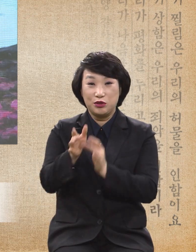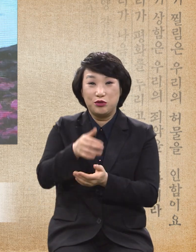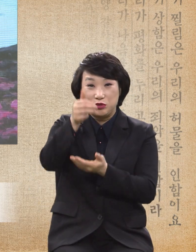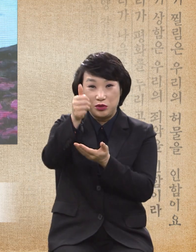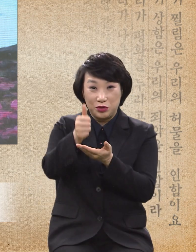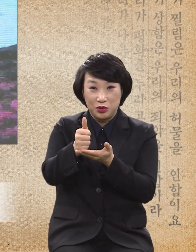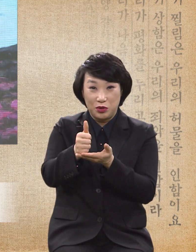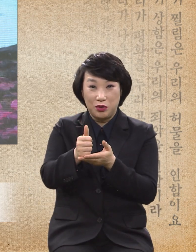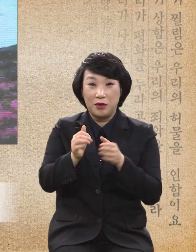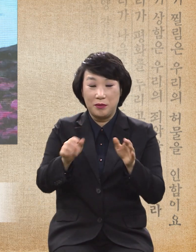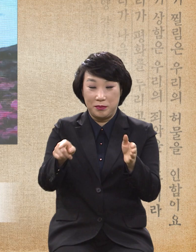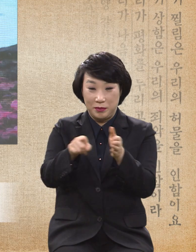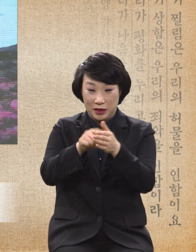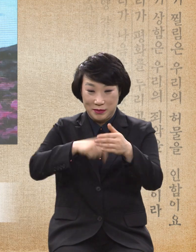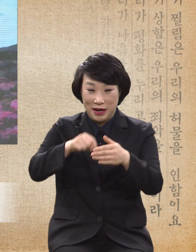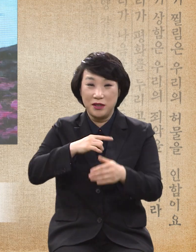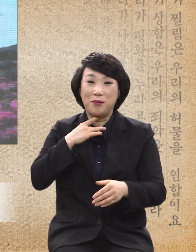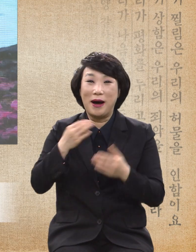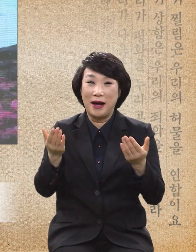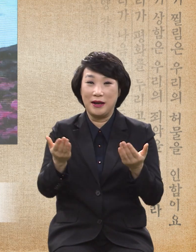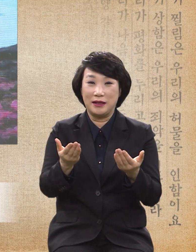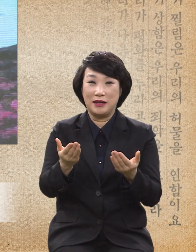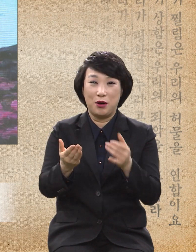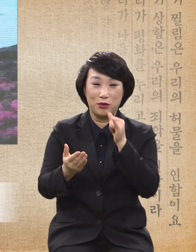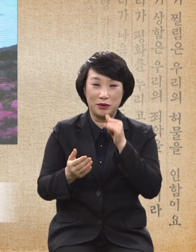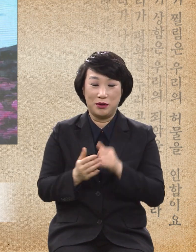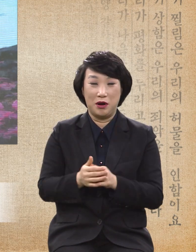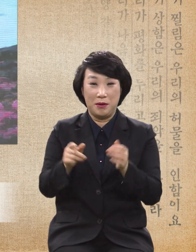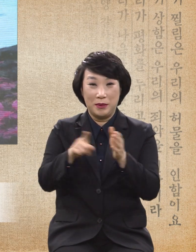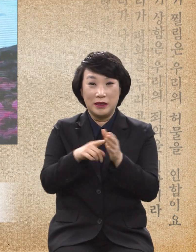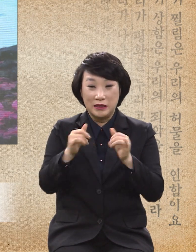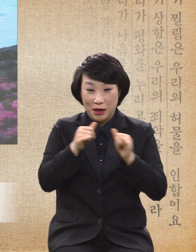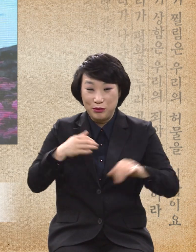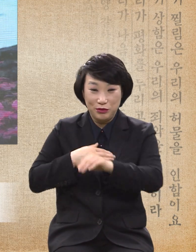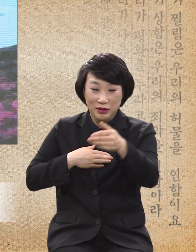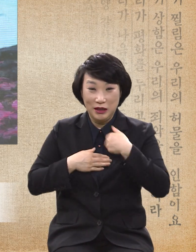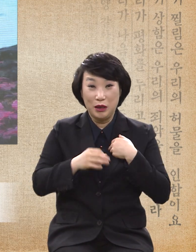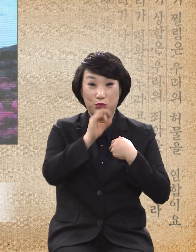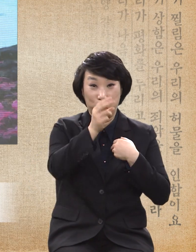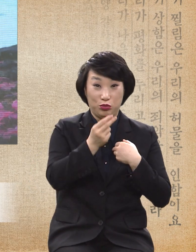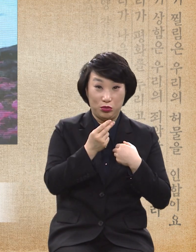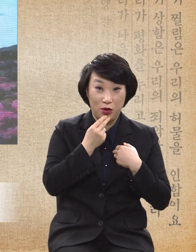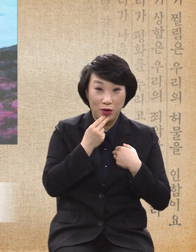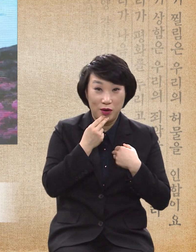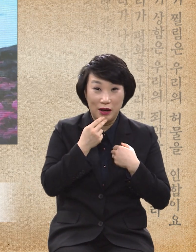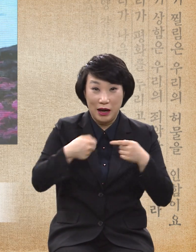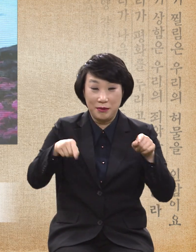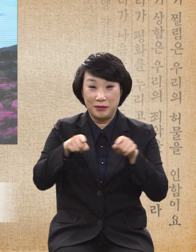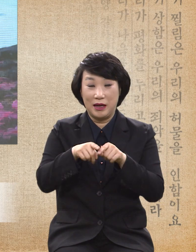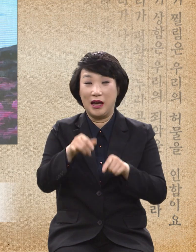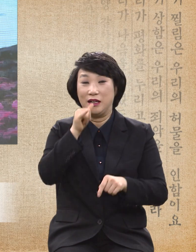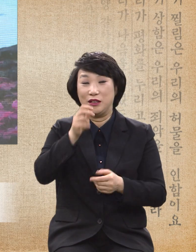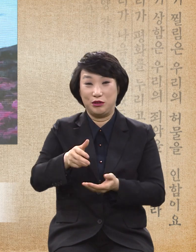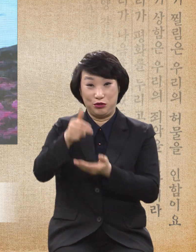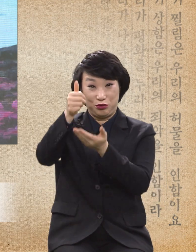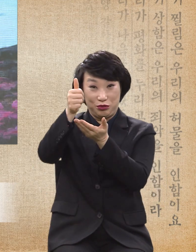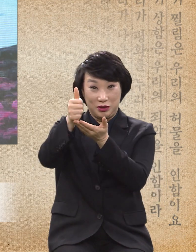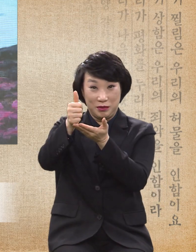예수는 믿음 안에서만 일하고 믿는 자에게 능치 못함이 함께 하시려는